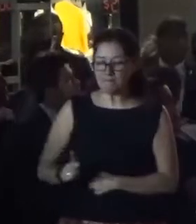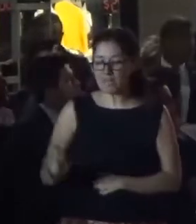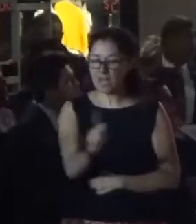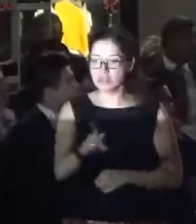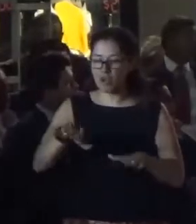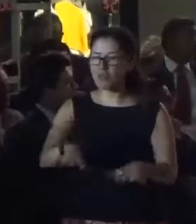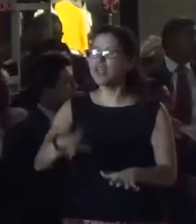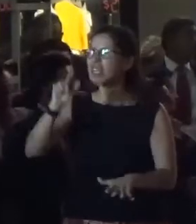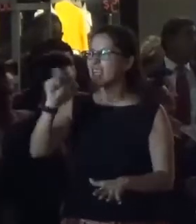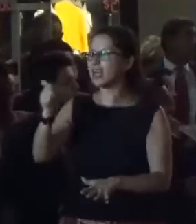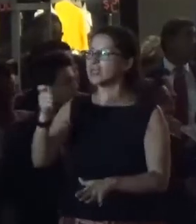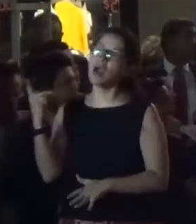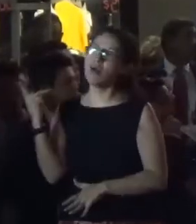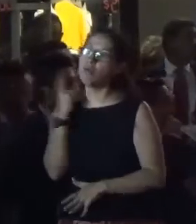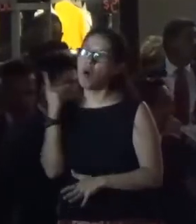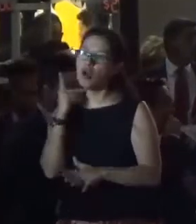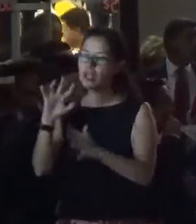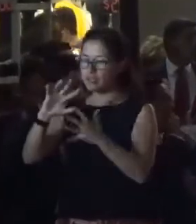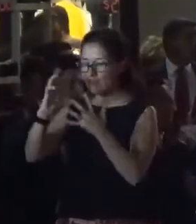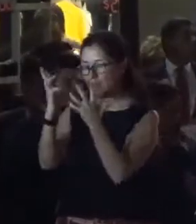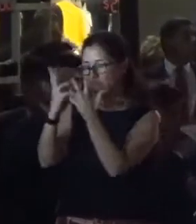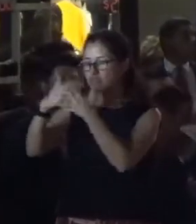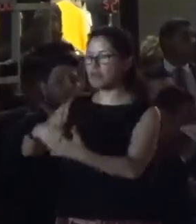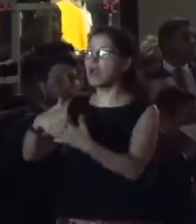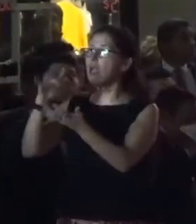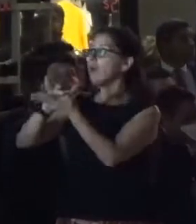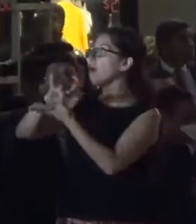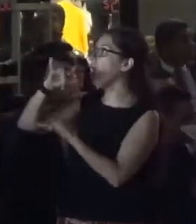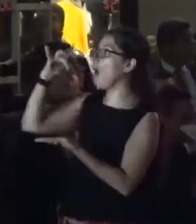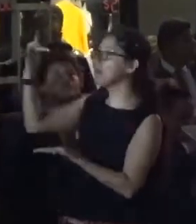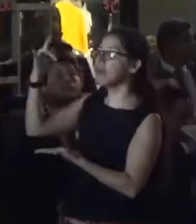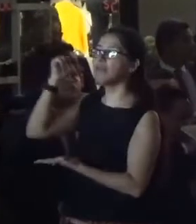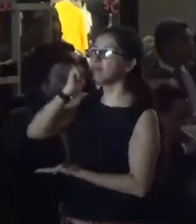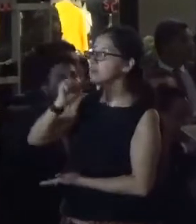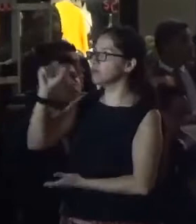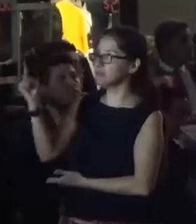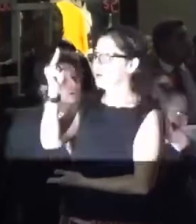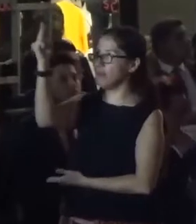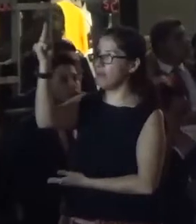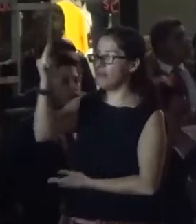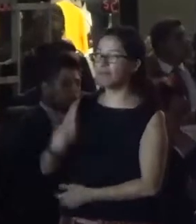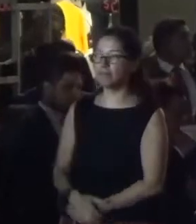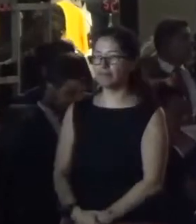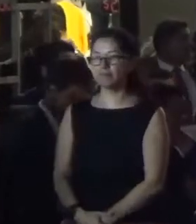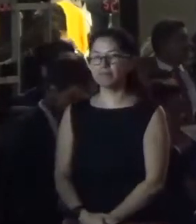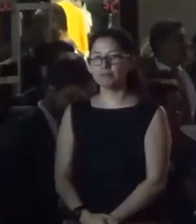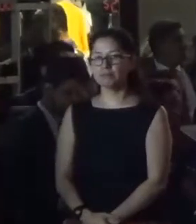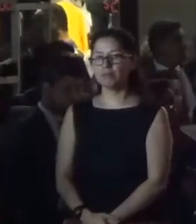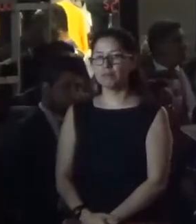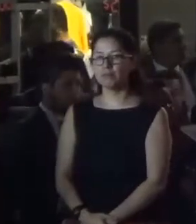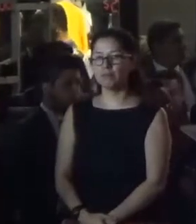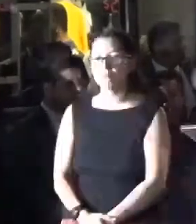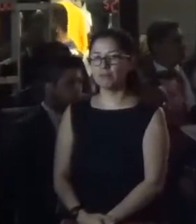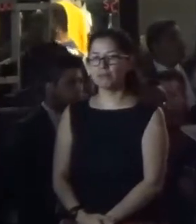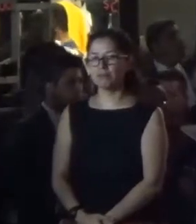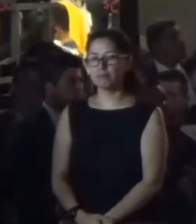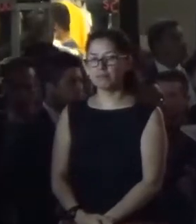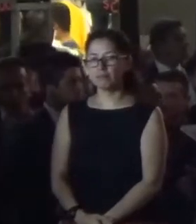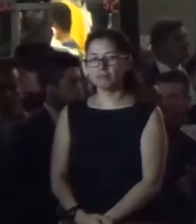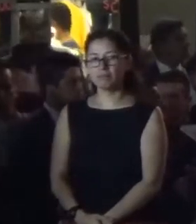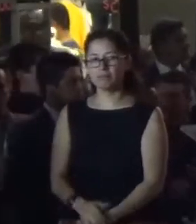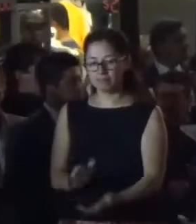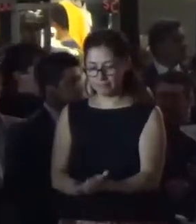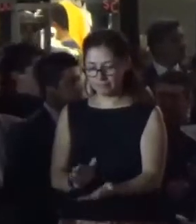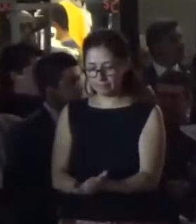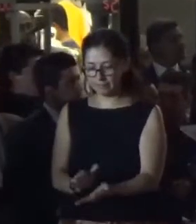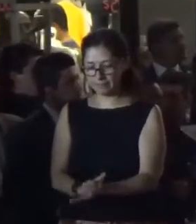www.comunicadorespotosinos.com, en nuestro Facebook Comunicadores Potosinos, nuestro Twitter Comunicadores Potosinos y el portal de videos YouTube también como